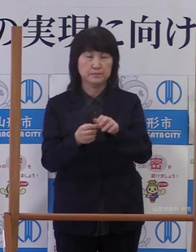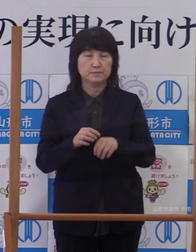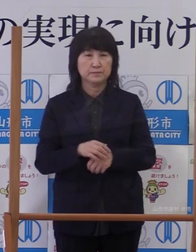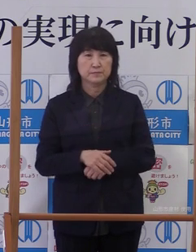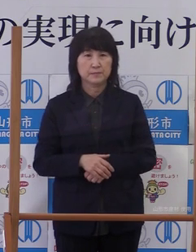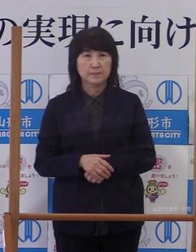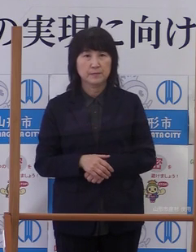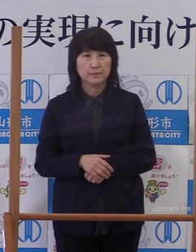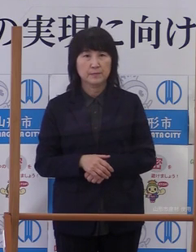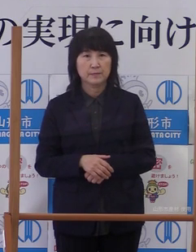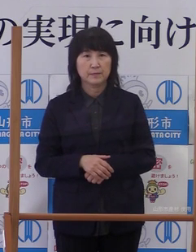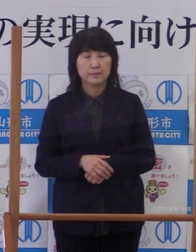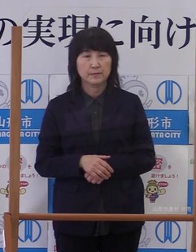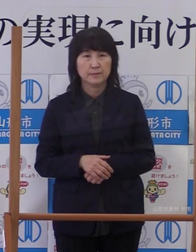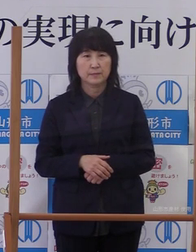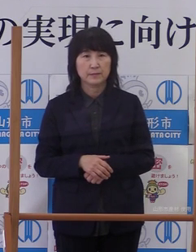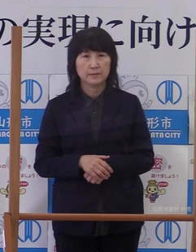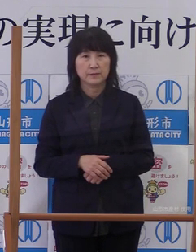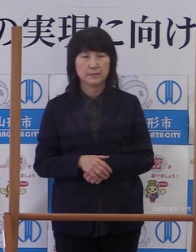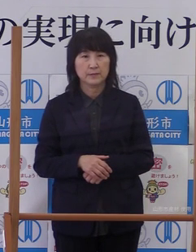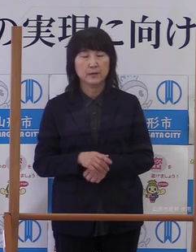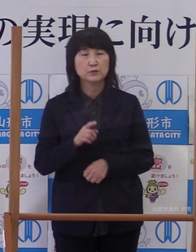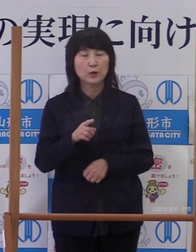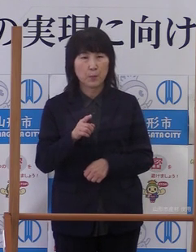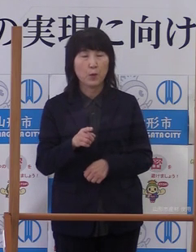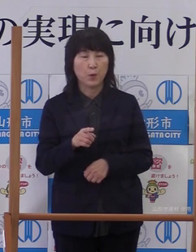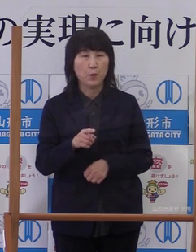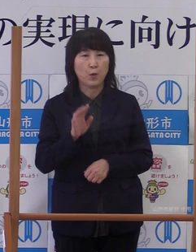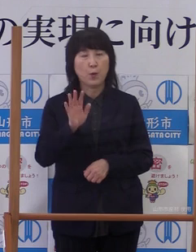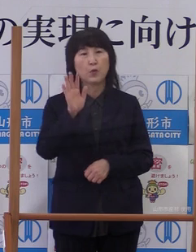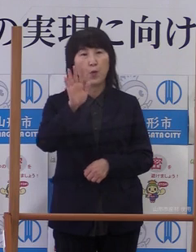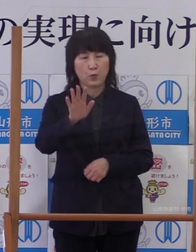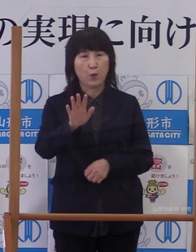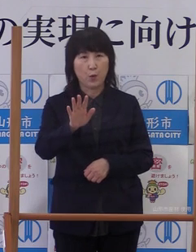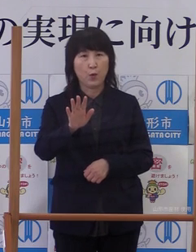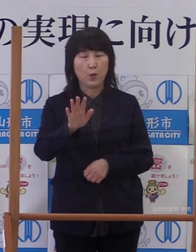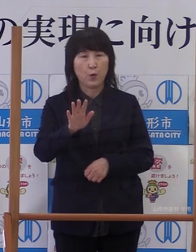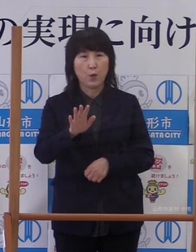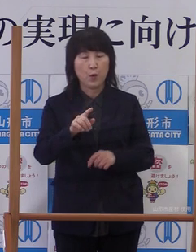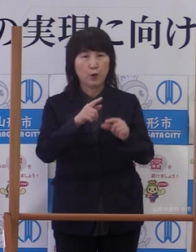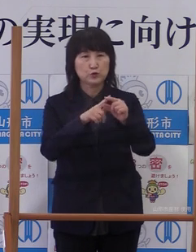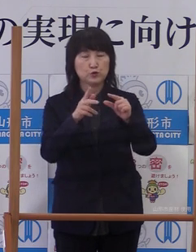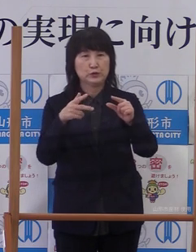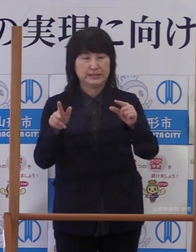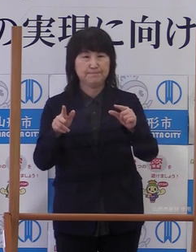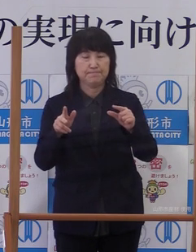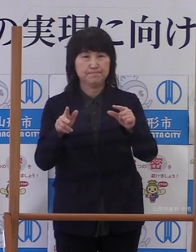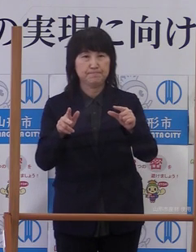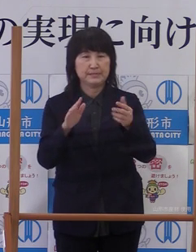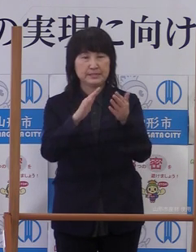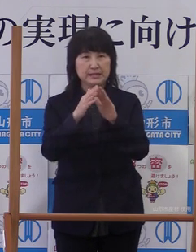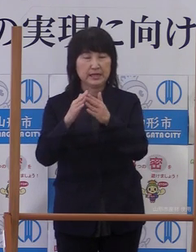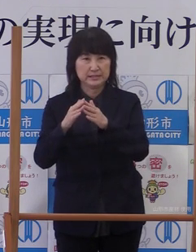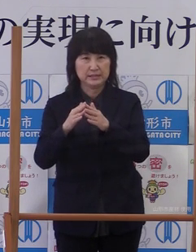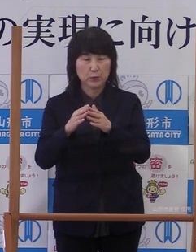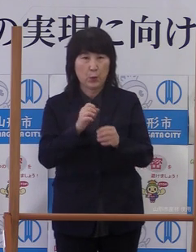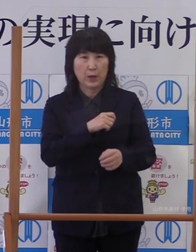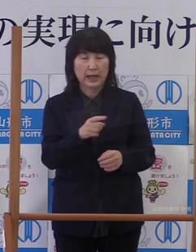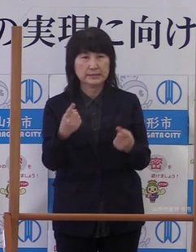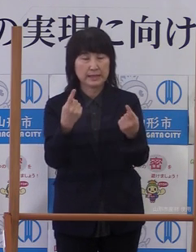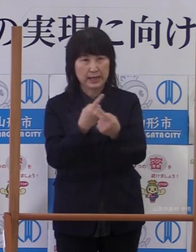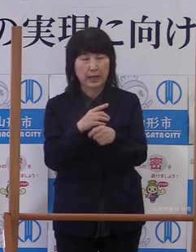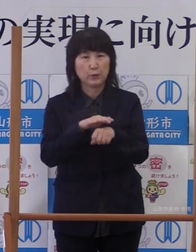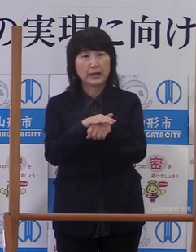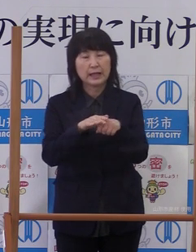で、これもですね、一つ今後の非常に中心市街地活性化の重要な部分